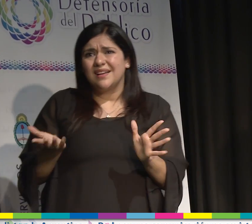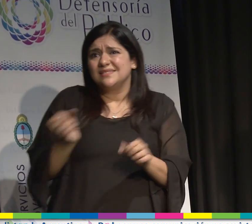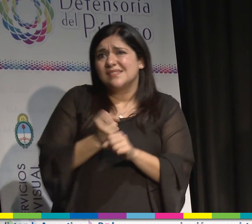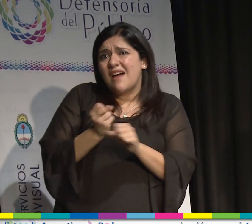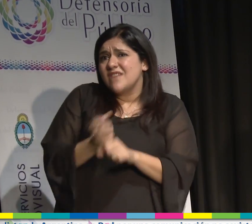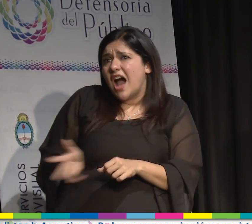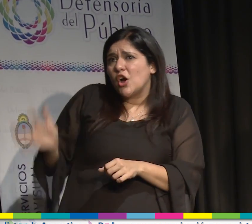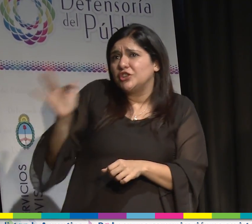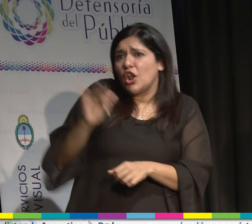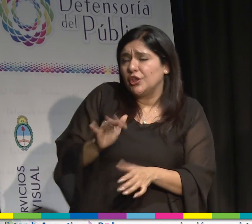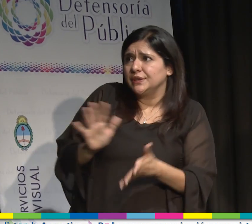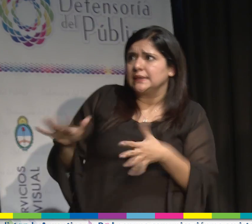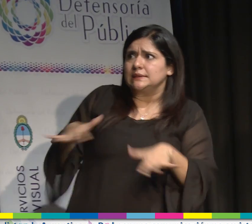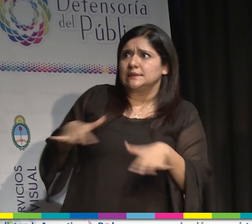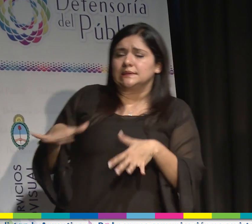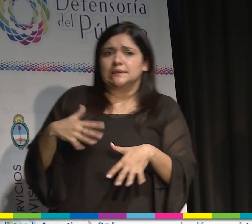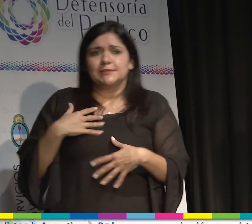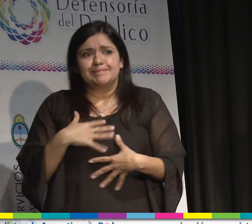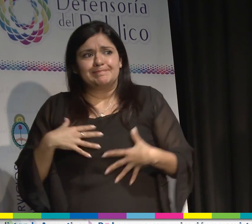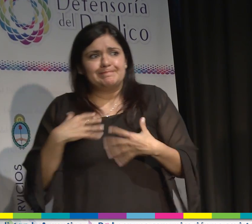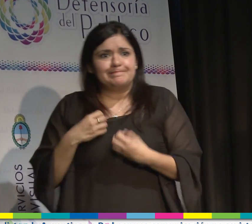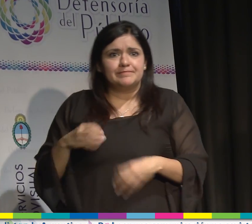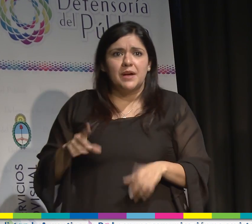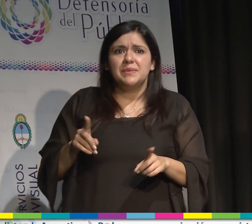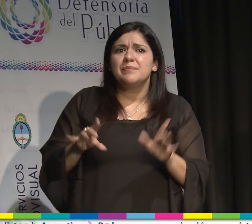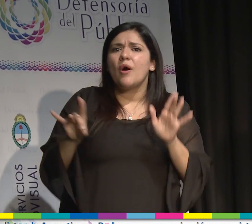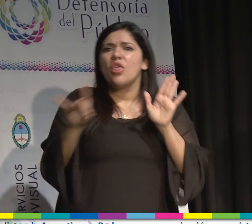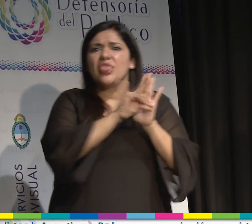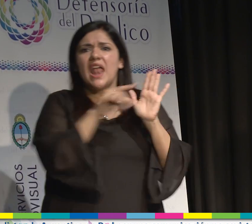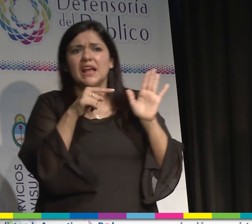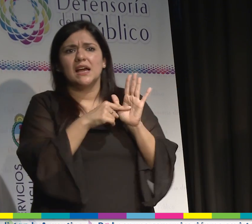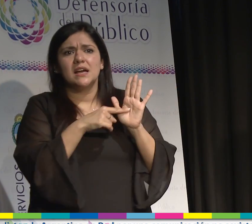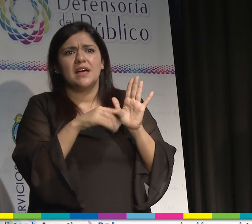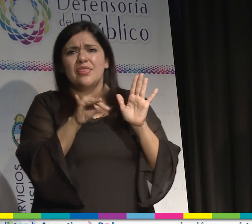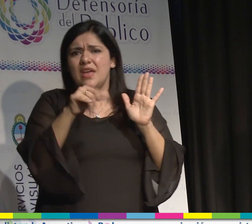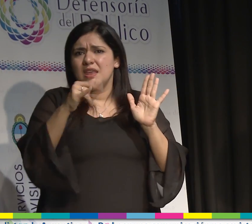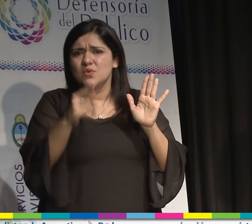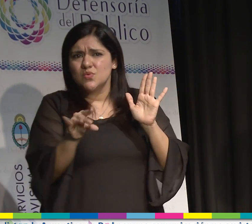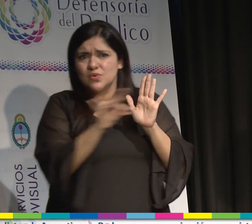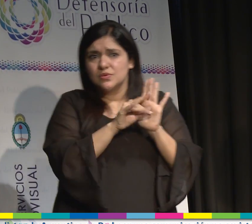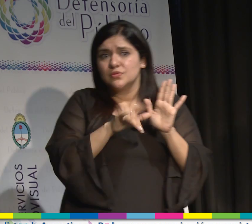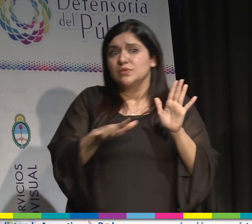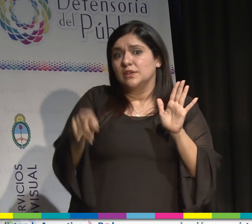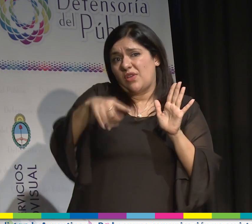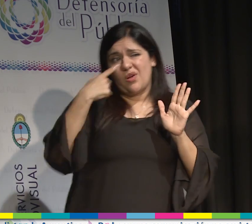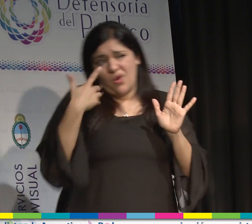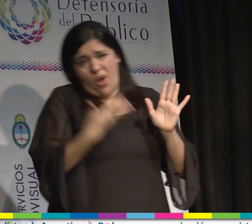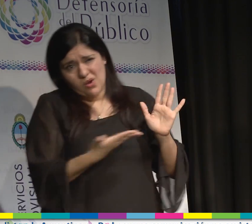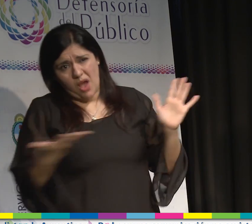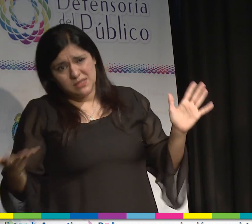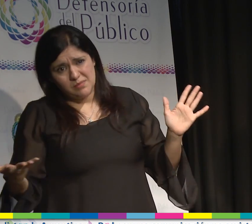con estos decretos de necesidad y urgencia ampliamente conocidos por la audiencia